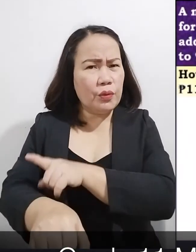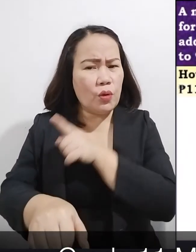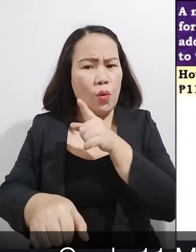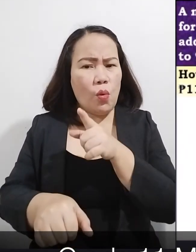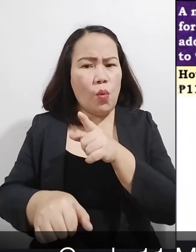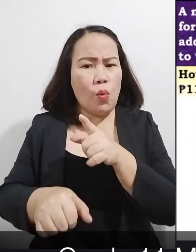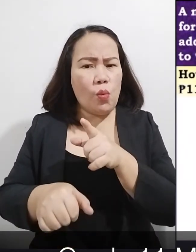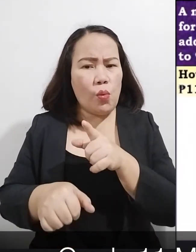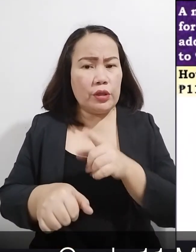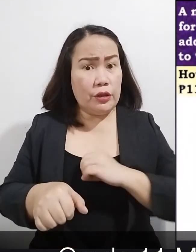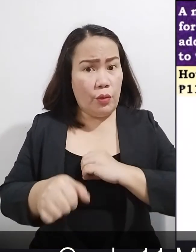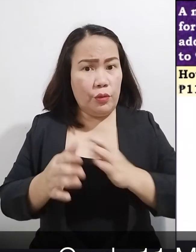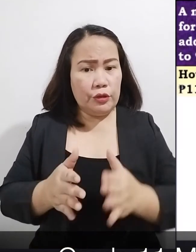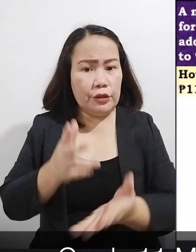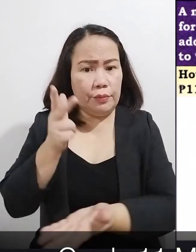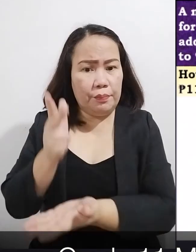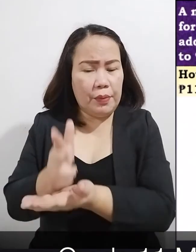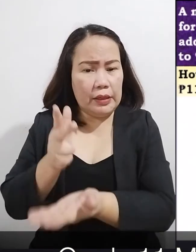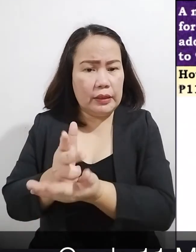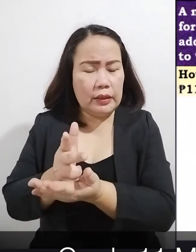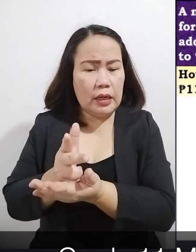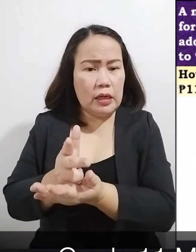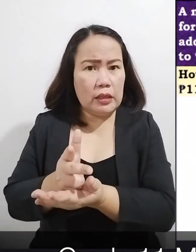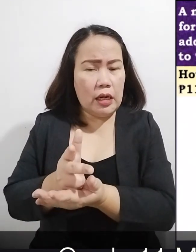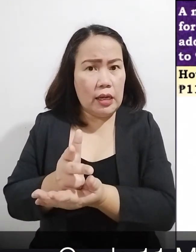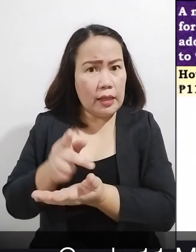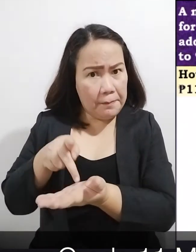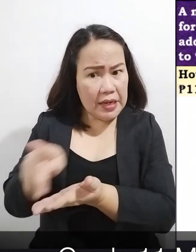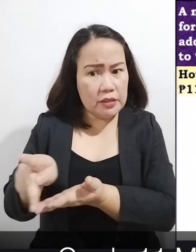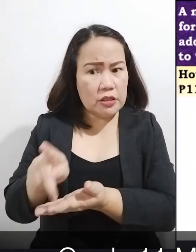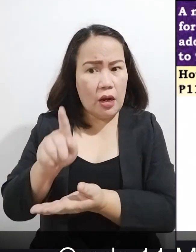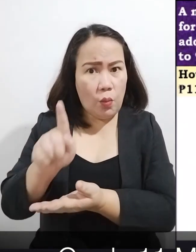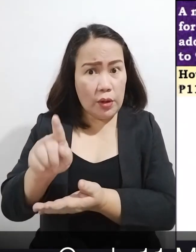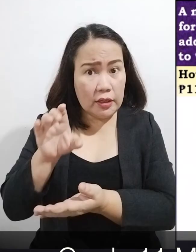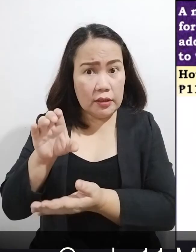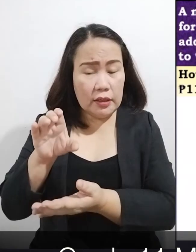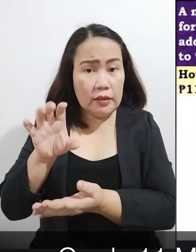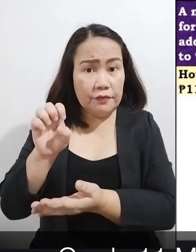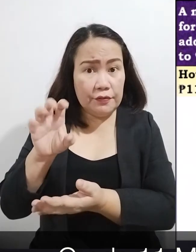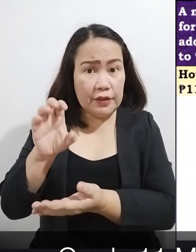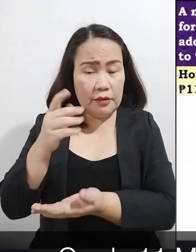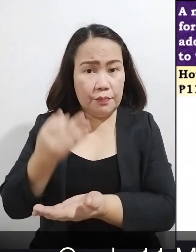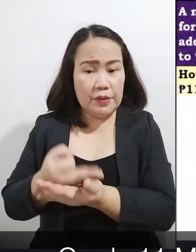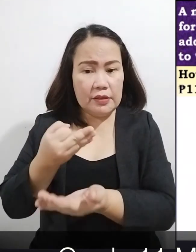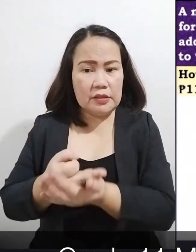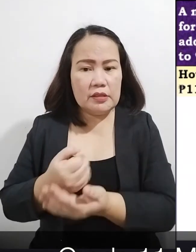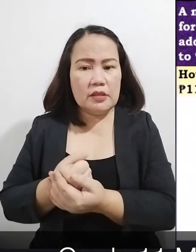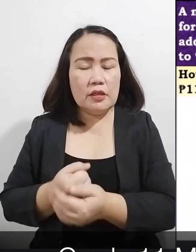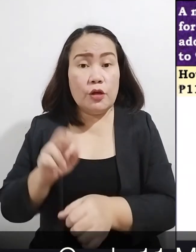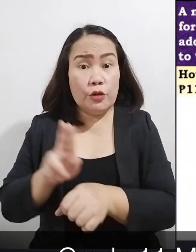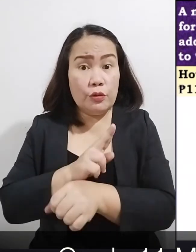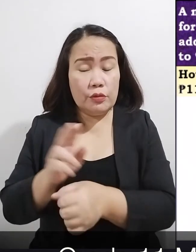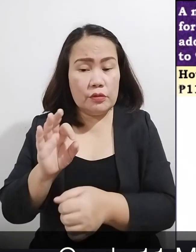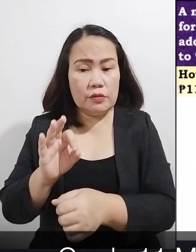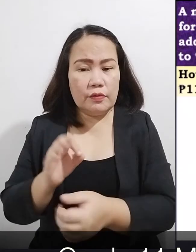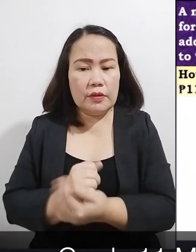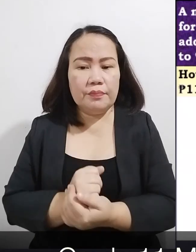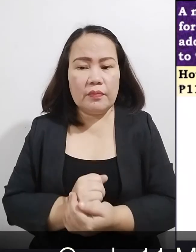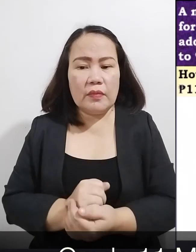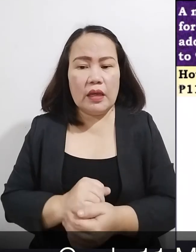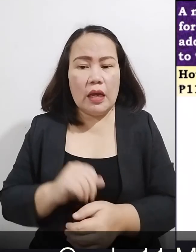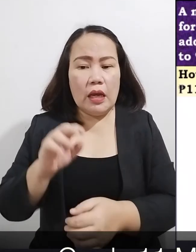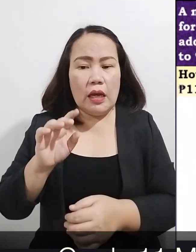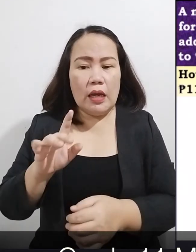How long did the owner park his car if he was charged 115 pesos? Ang gagamitin nating function dito